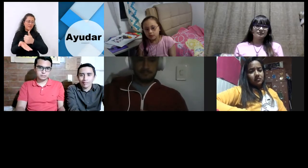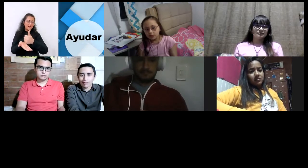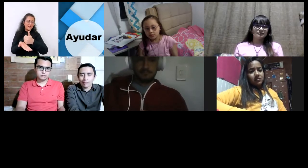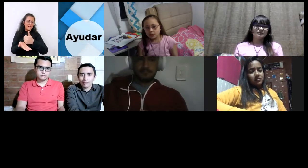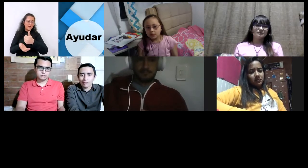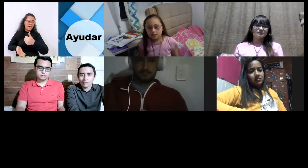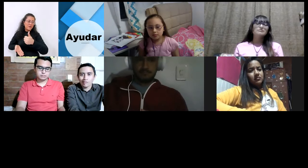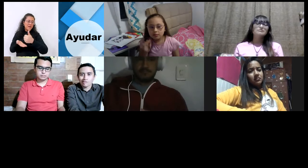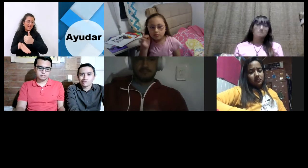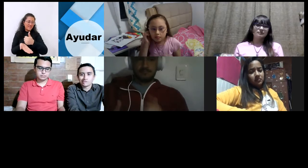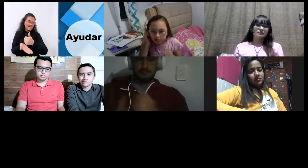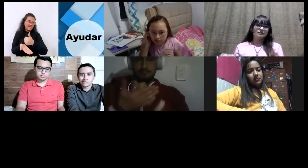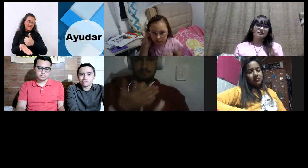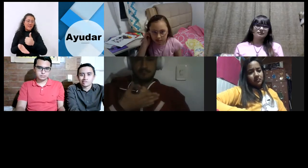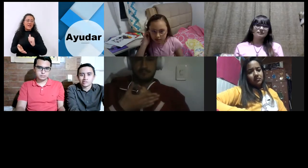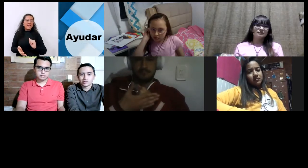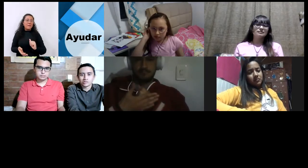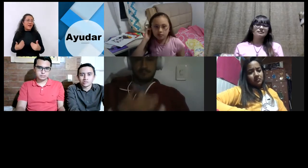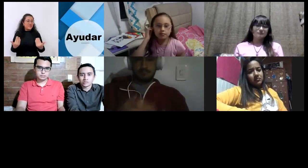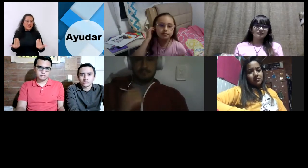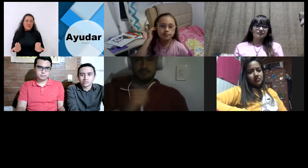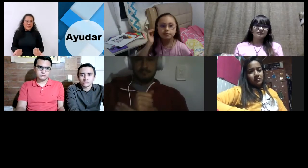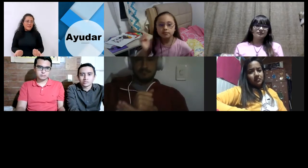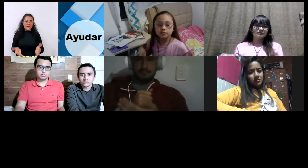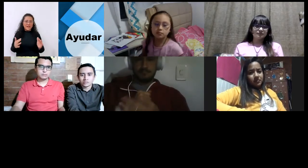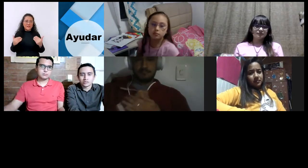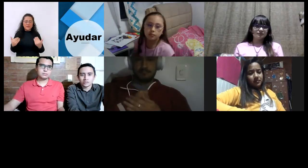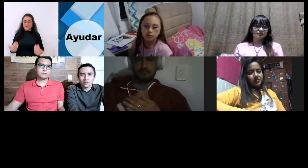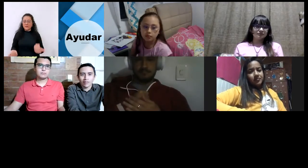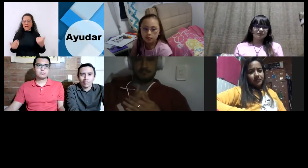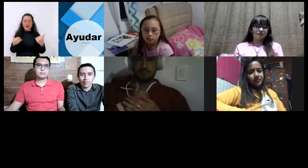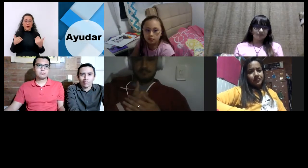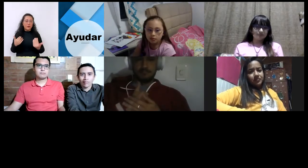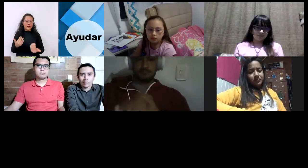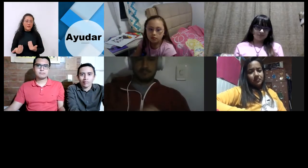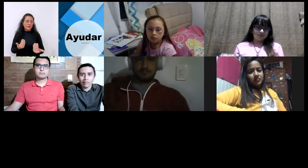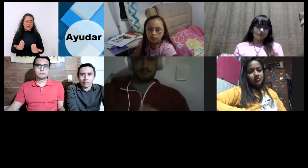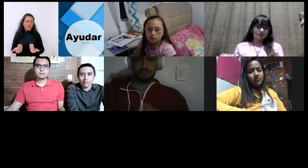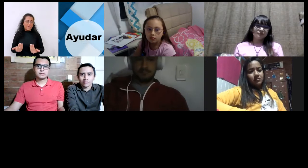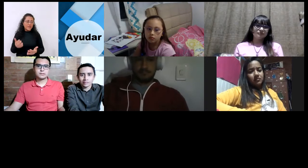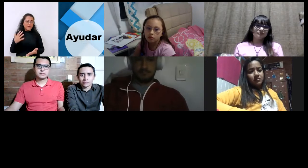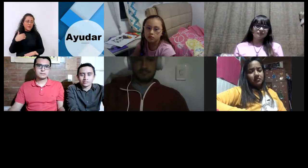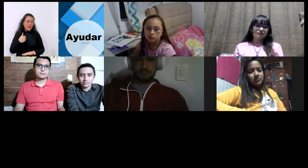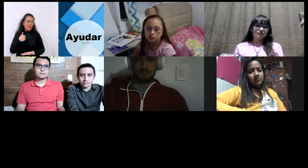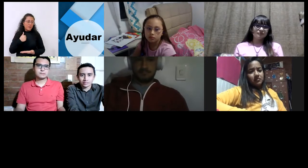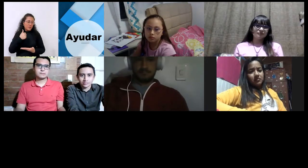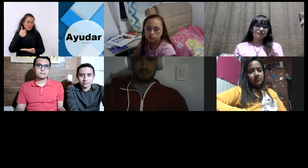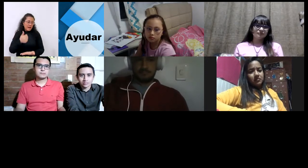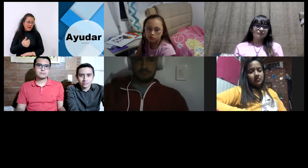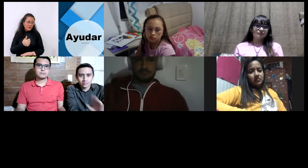¿sí? Como ayudando. Pero si tú eres zurda o esto, pues va a usar la otra